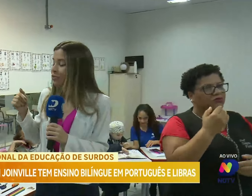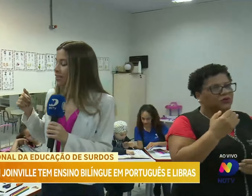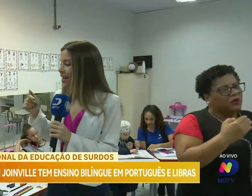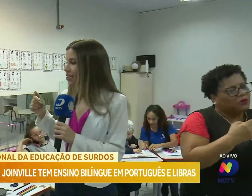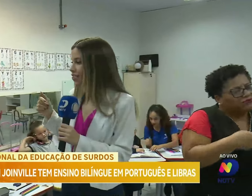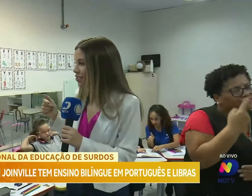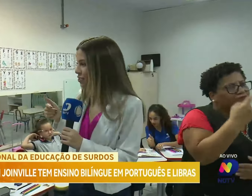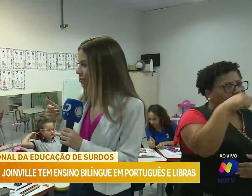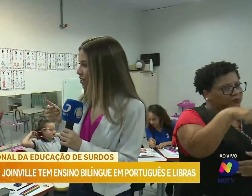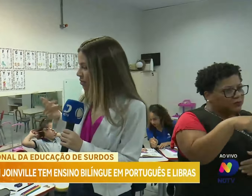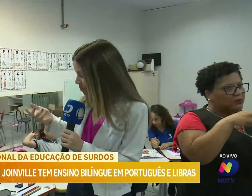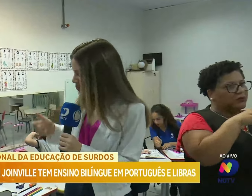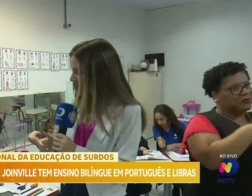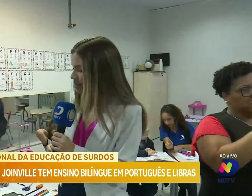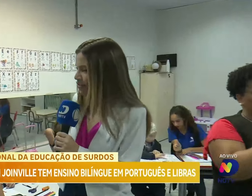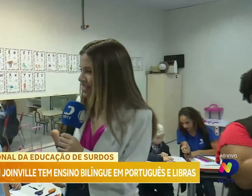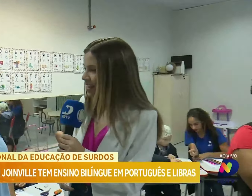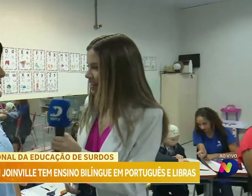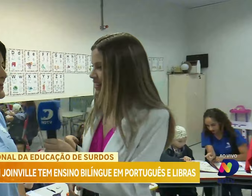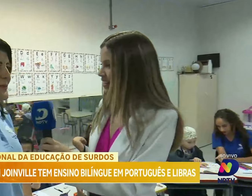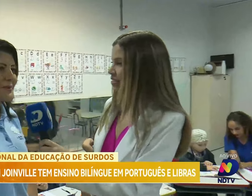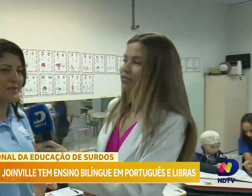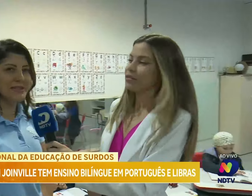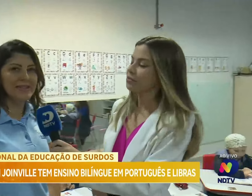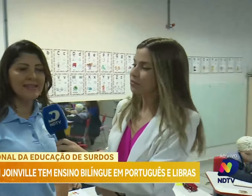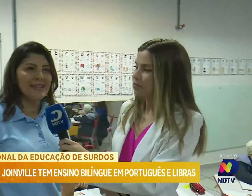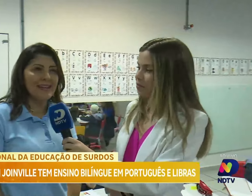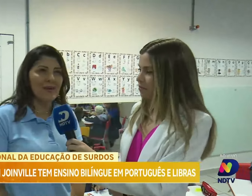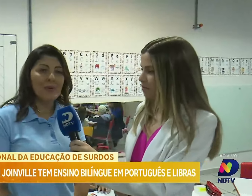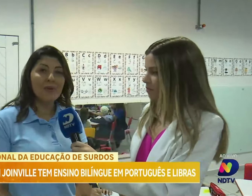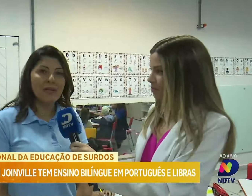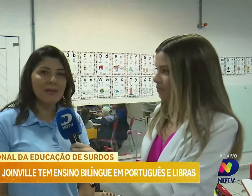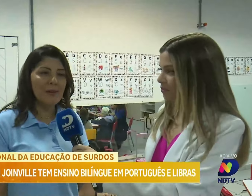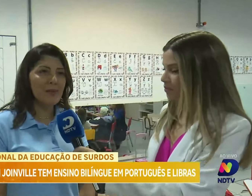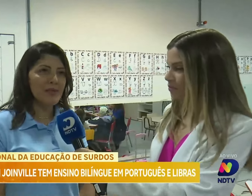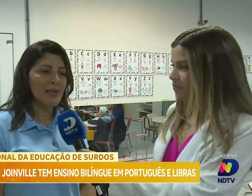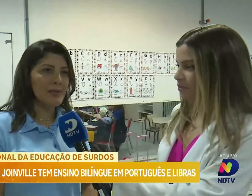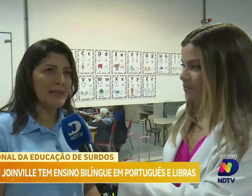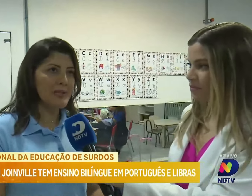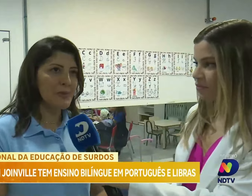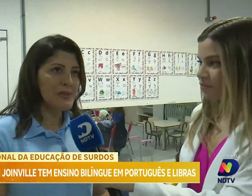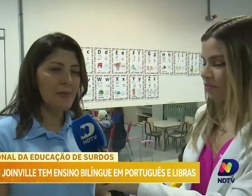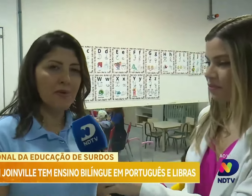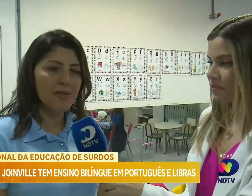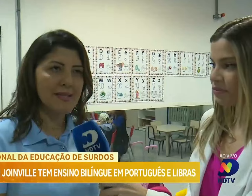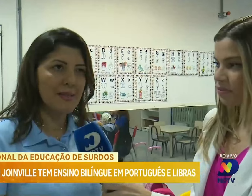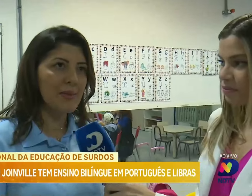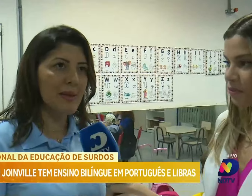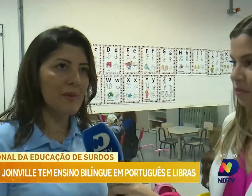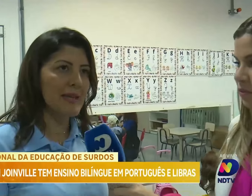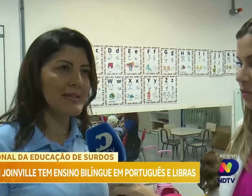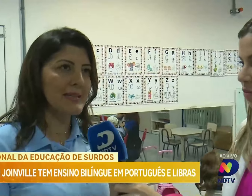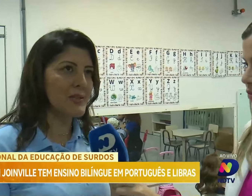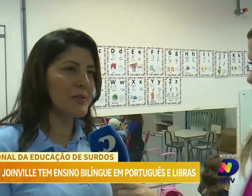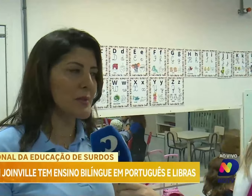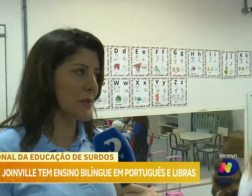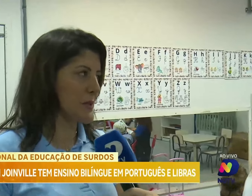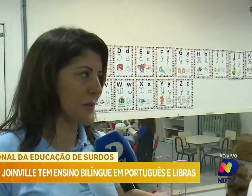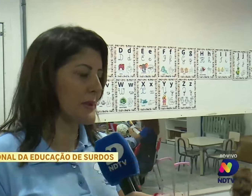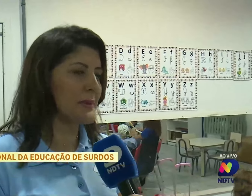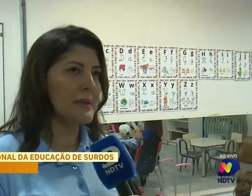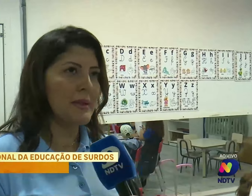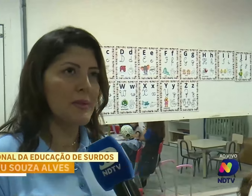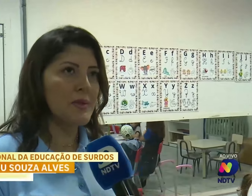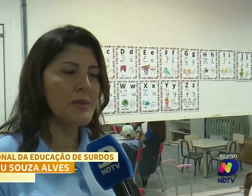aqui nessa unidade, né, diretora? Um bom dia para você. Bom dia. O projeto é um projeto da Rede Municipal de Ensino, que acontece desde